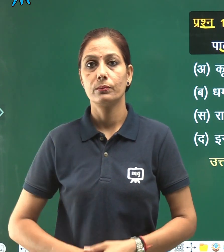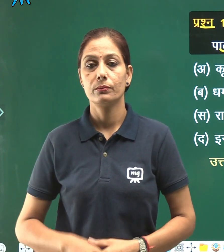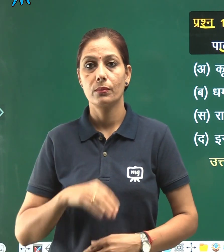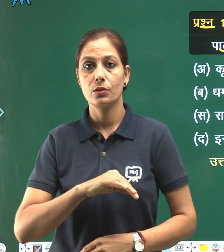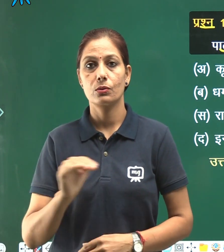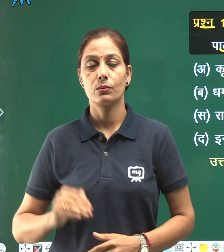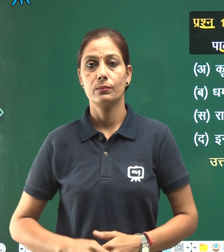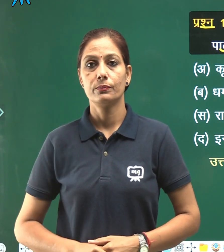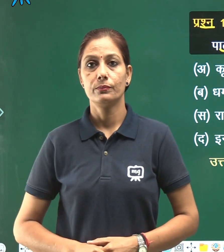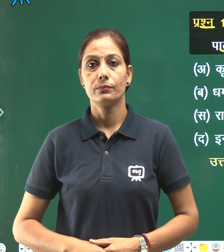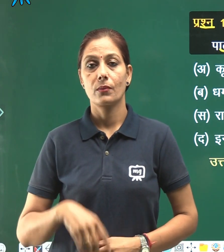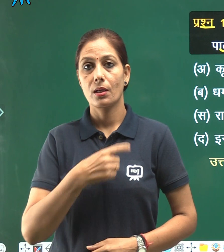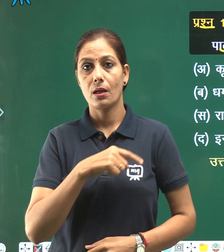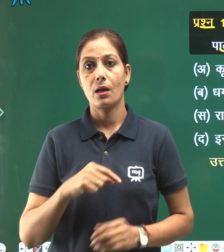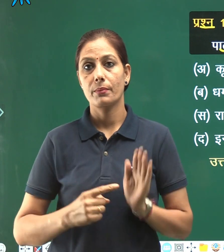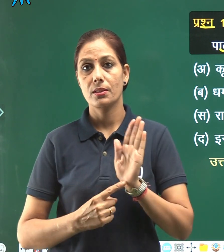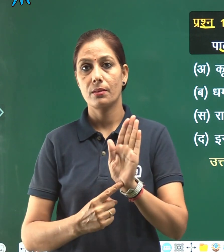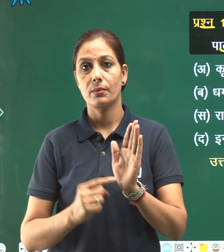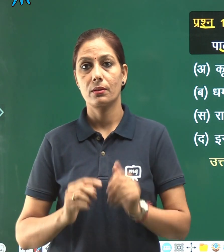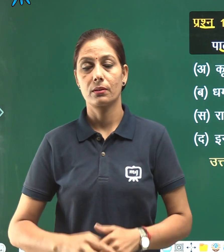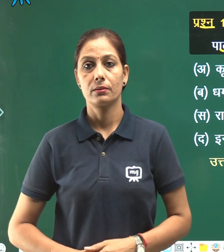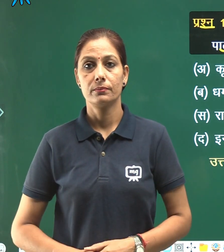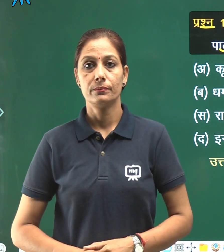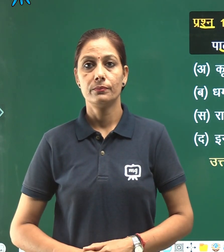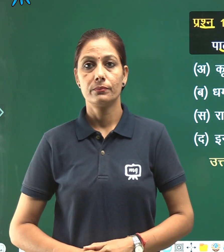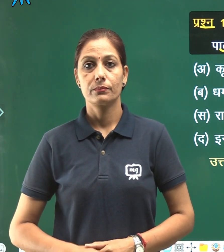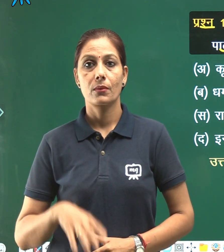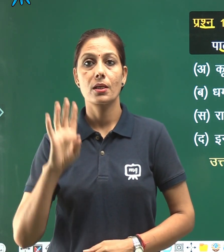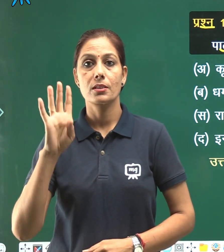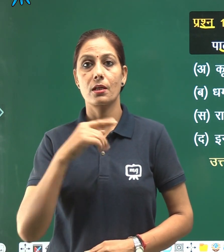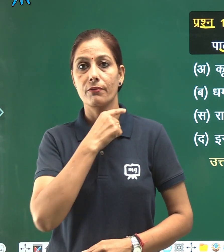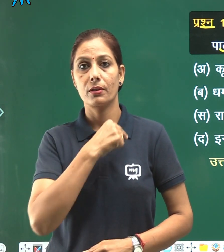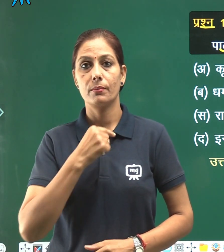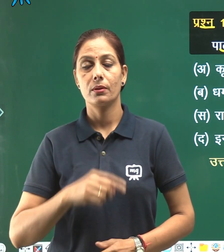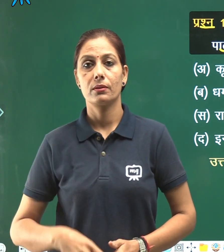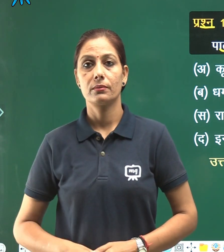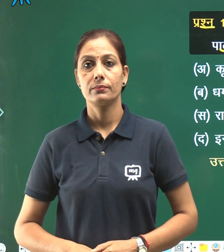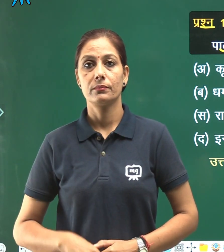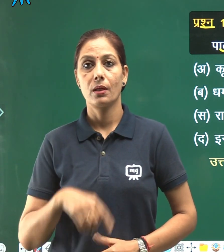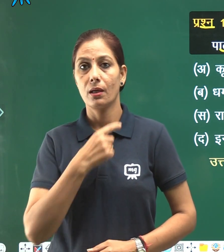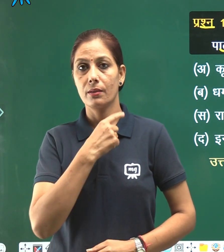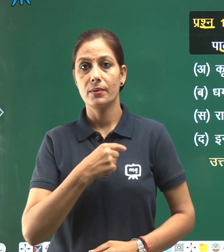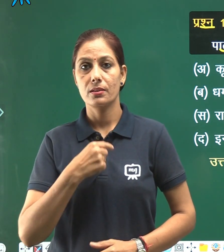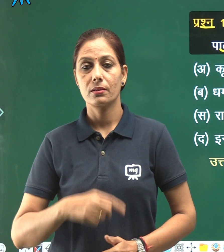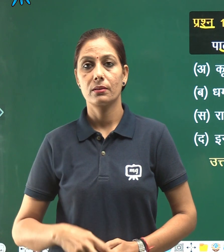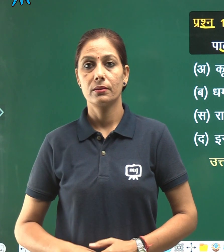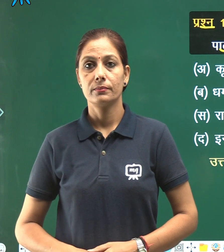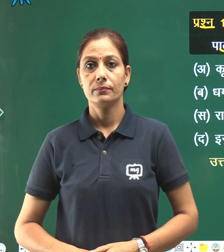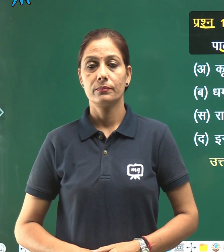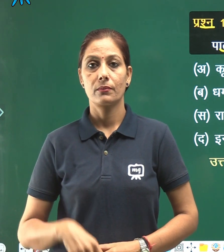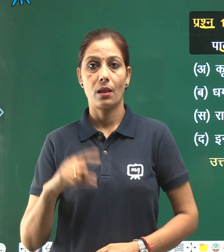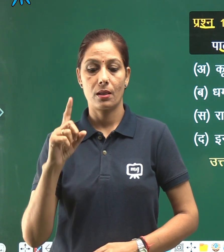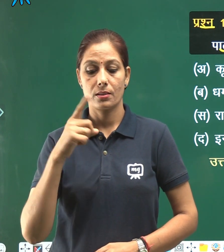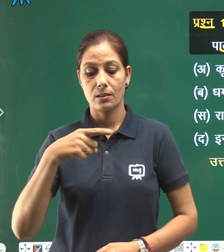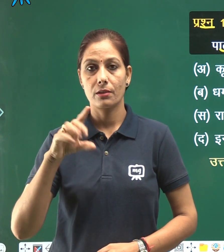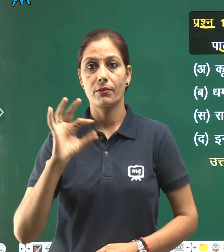बच्चों, यहाँ आपके सामने 4 विकल्प है, जिनमें से एक